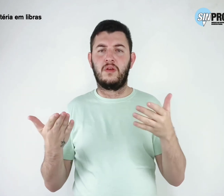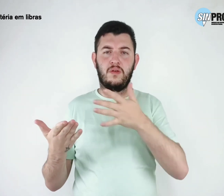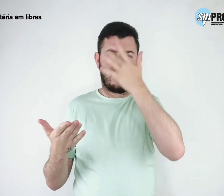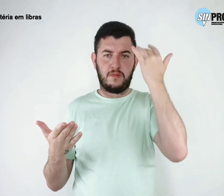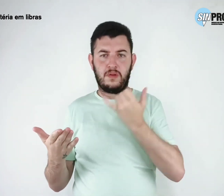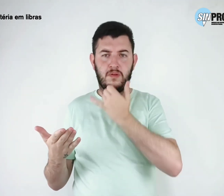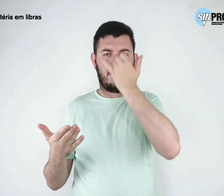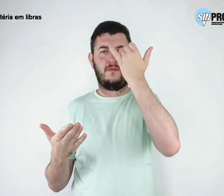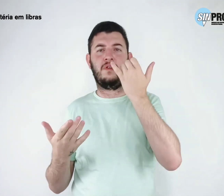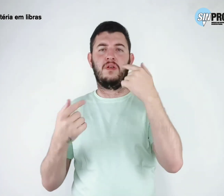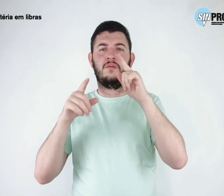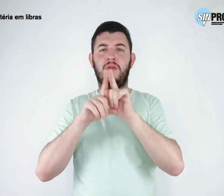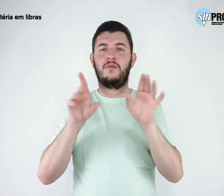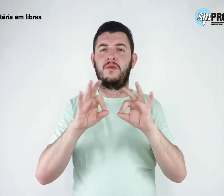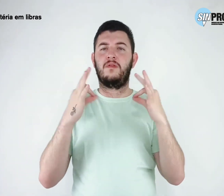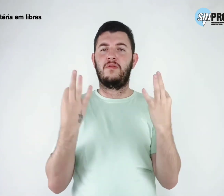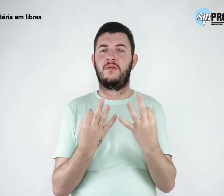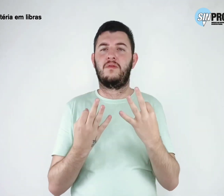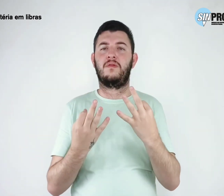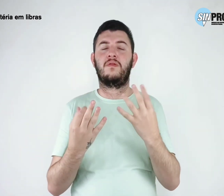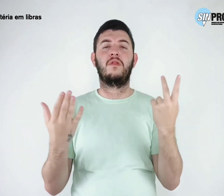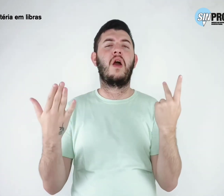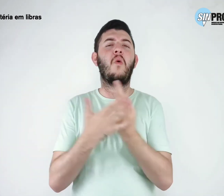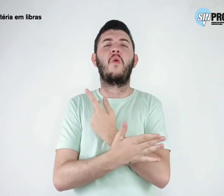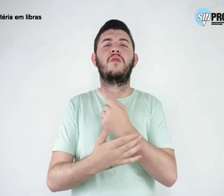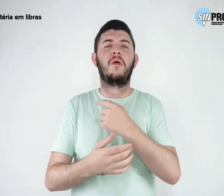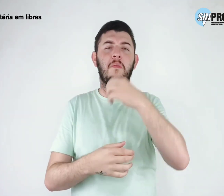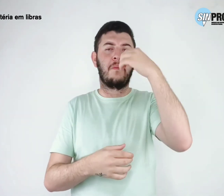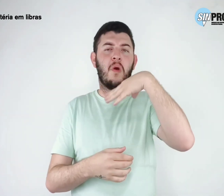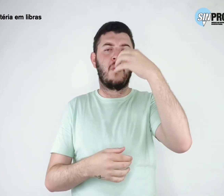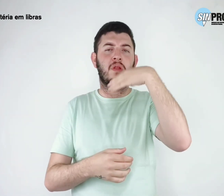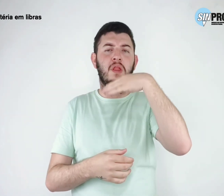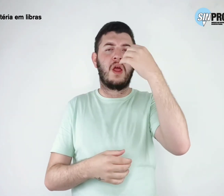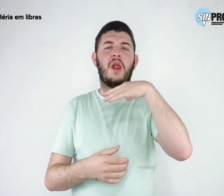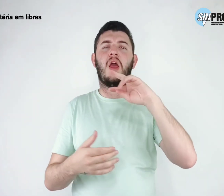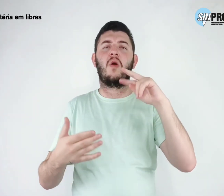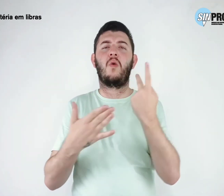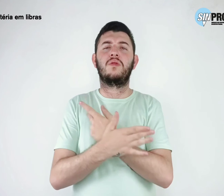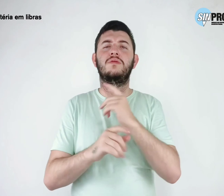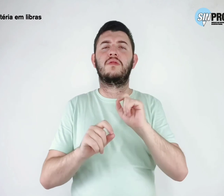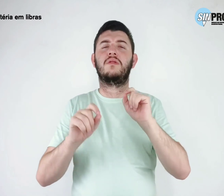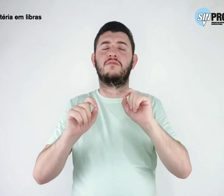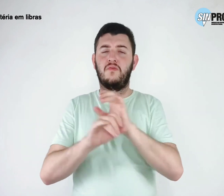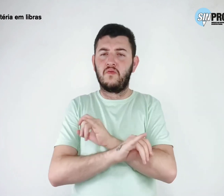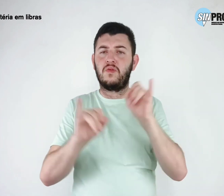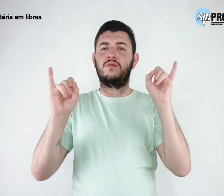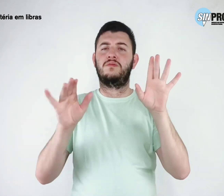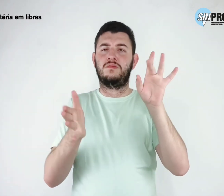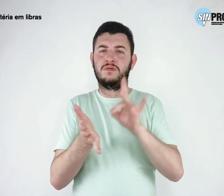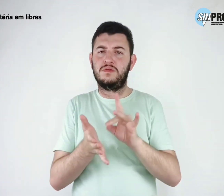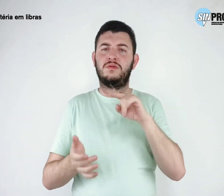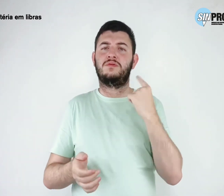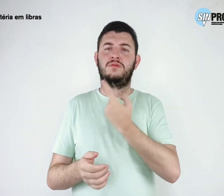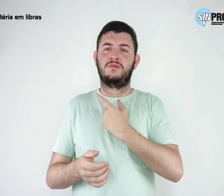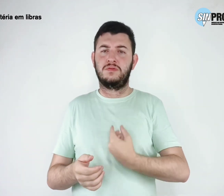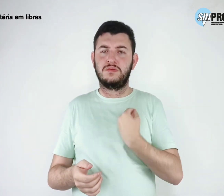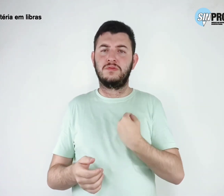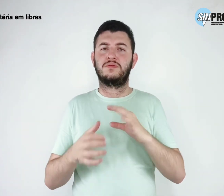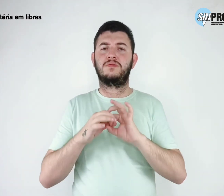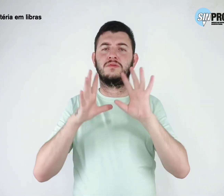e familiares dos acontecimentos brutais tão amplamente divulgados e nos colocamos à disposição